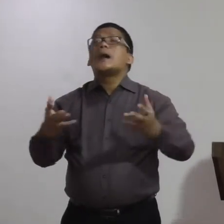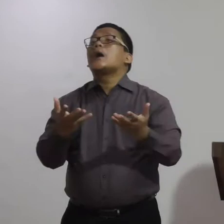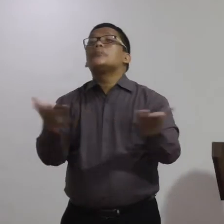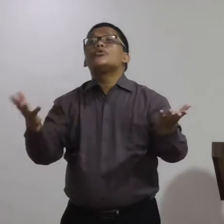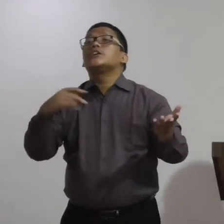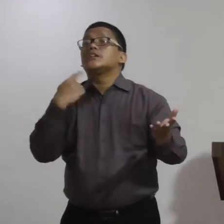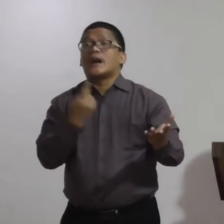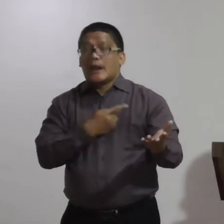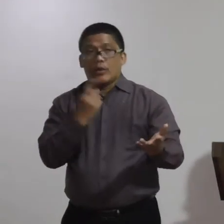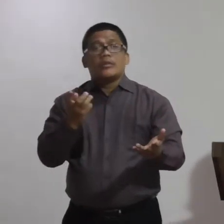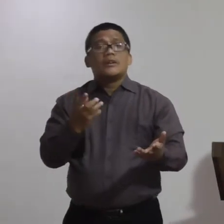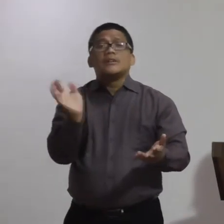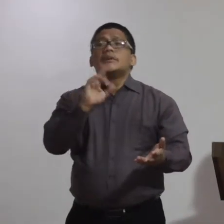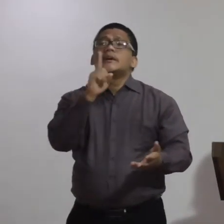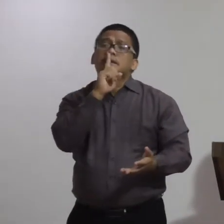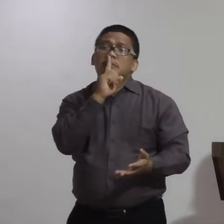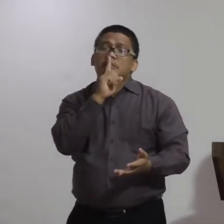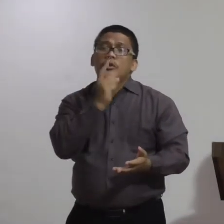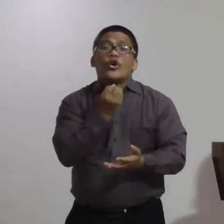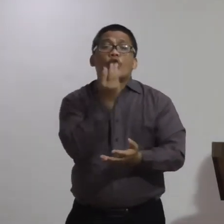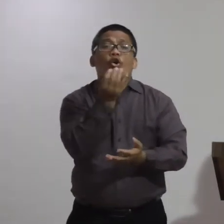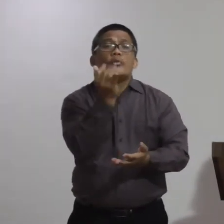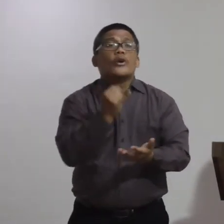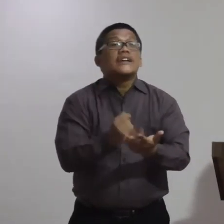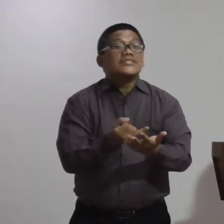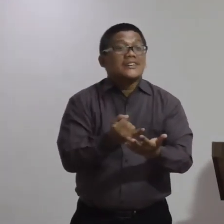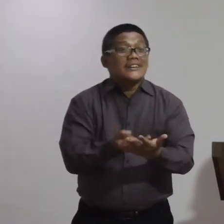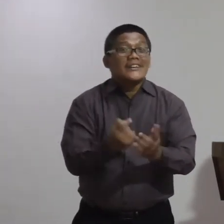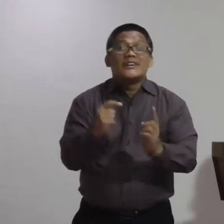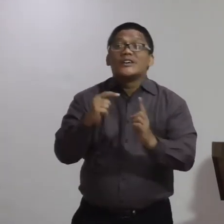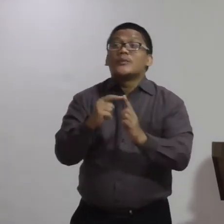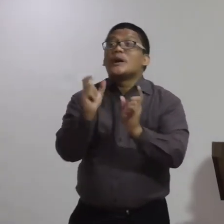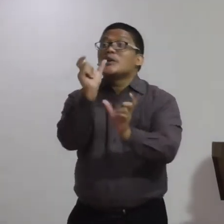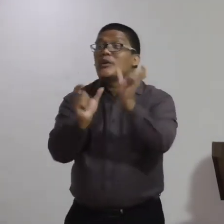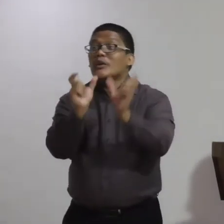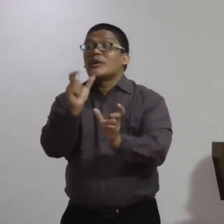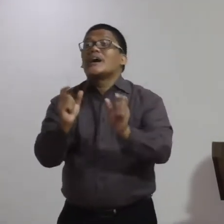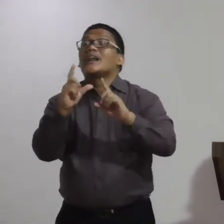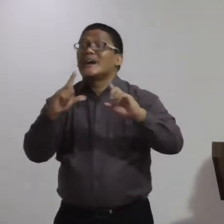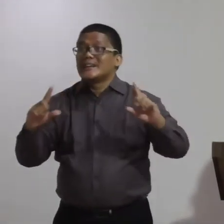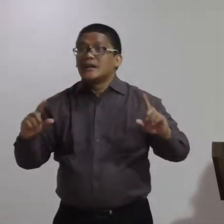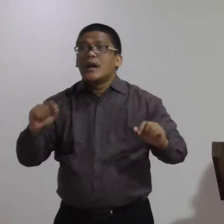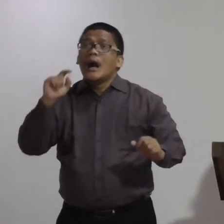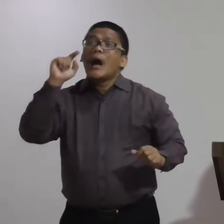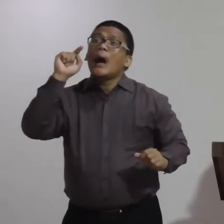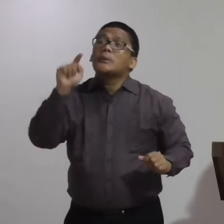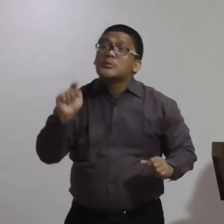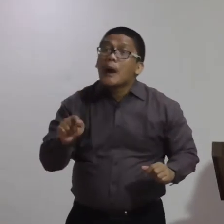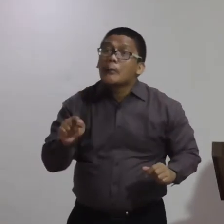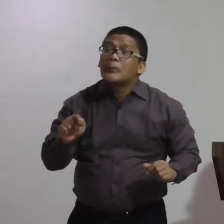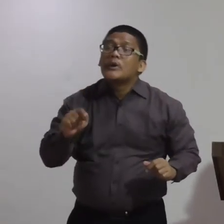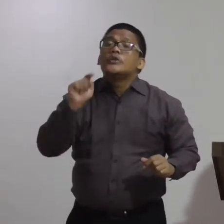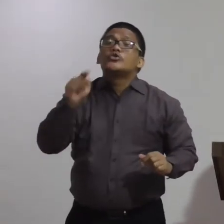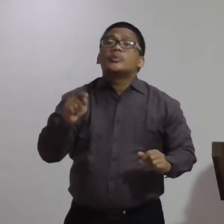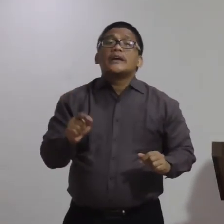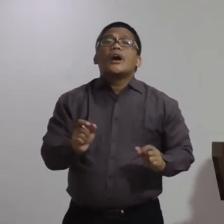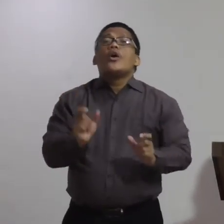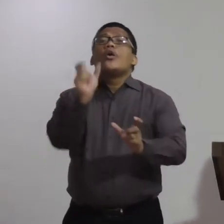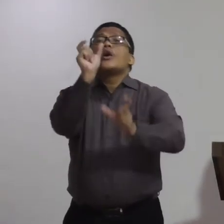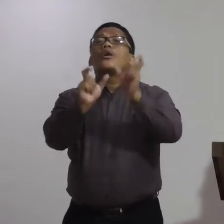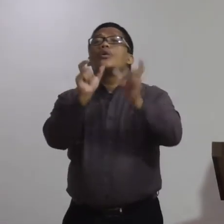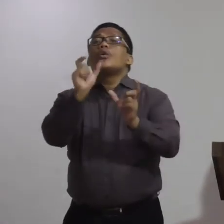kesempatan, beritakanlah Injil, ya, beritakanlah Injil kepada mereka supaya mereka juga